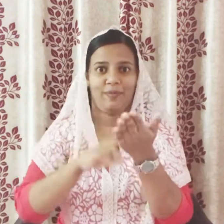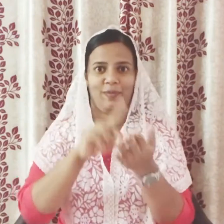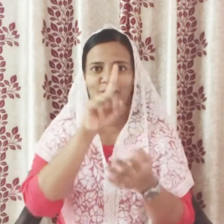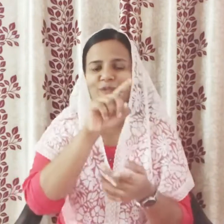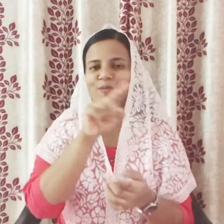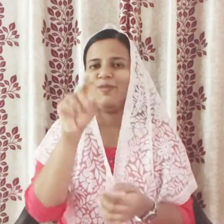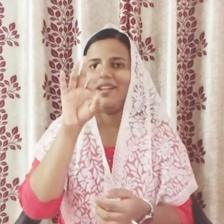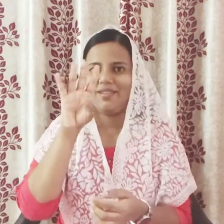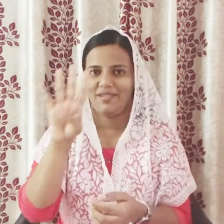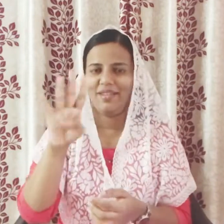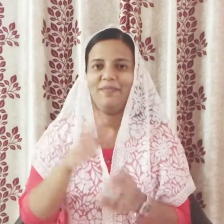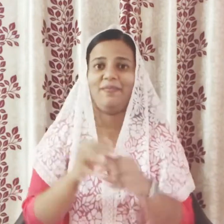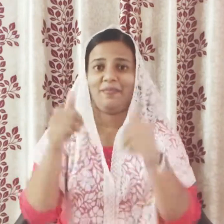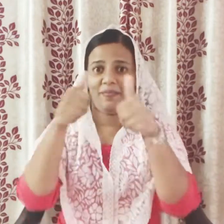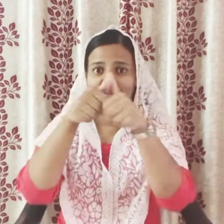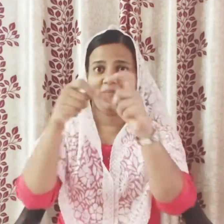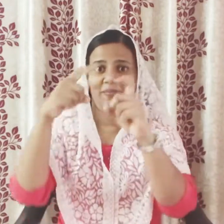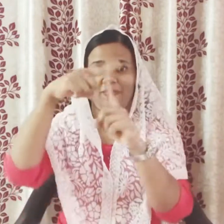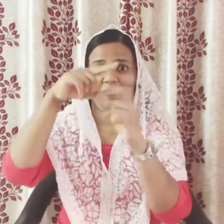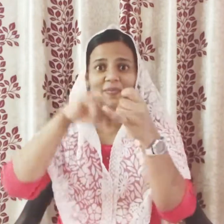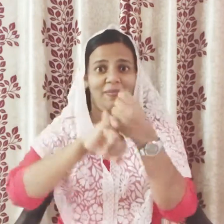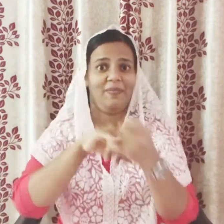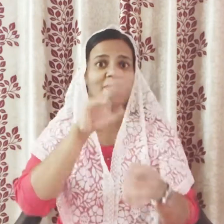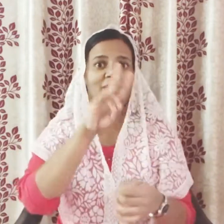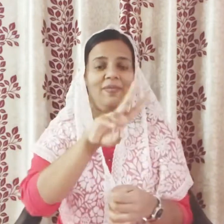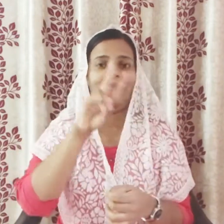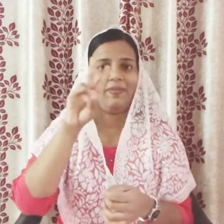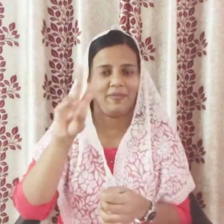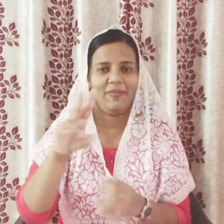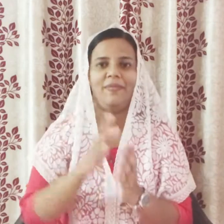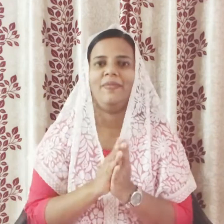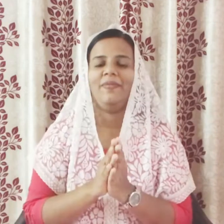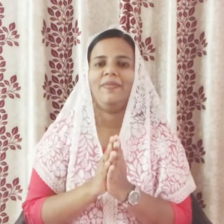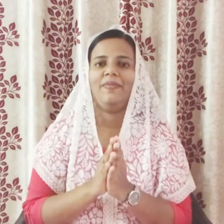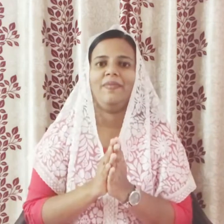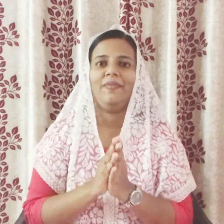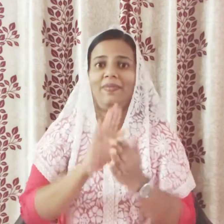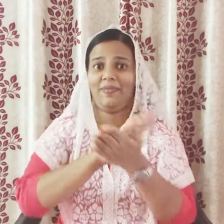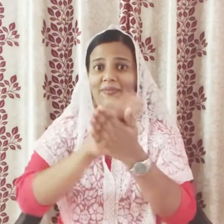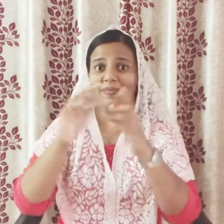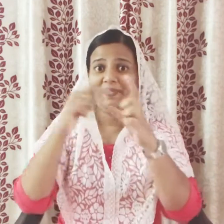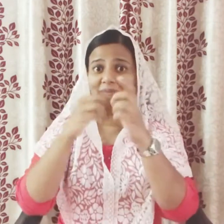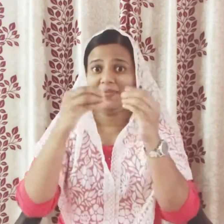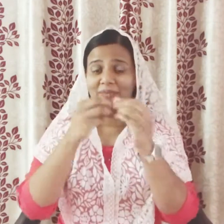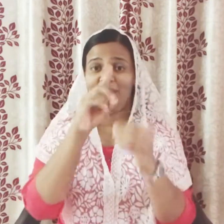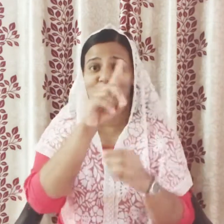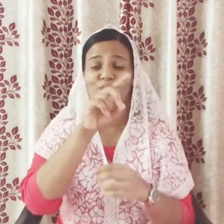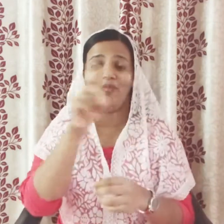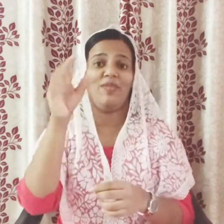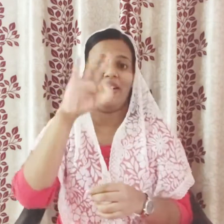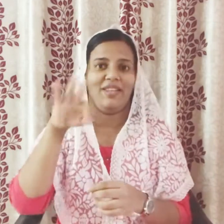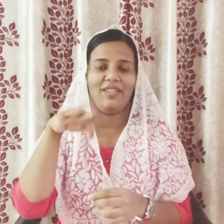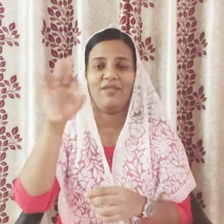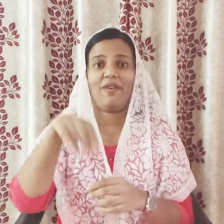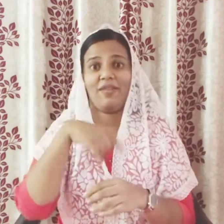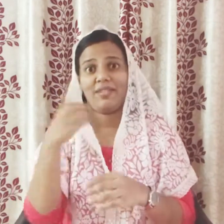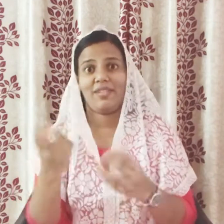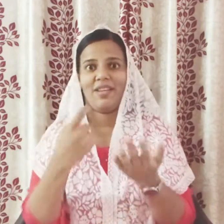സുവിശേഷം 1-4 അപ്പോസ്തല പ്രവൃത്തികൾ 22-ാമത്തെ അധ്യായവും എബ്രായ ലേഖനം 1-8